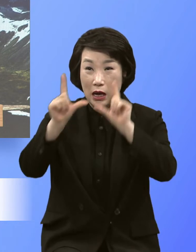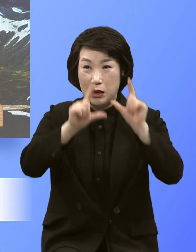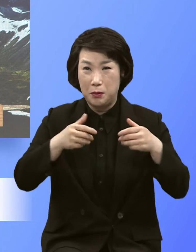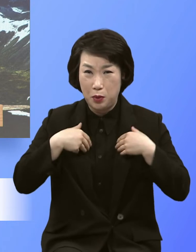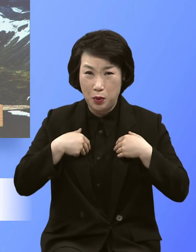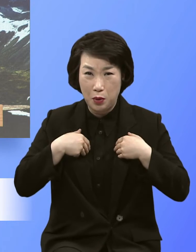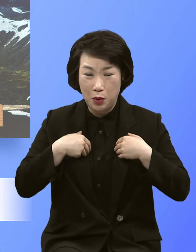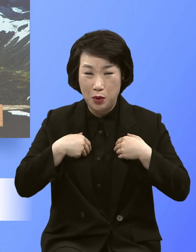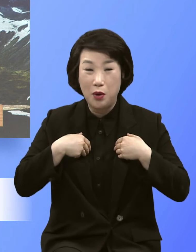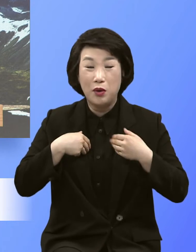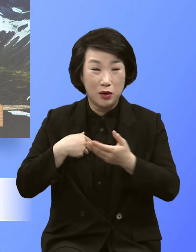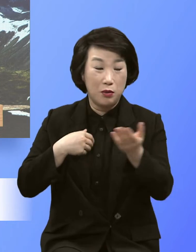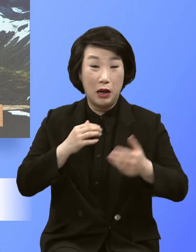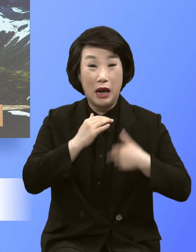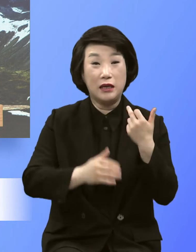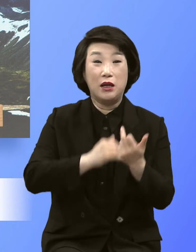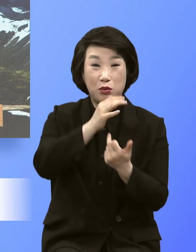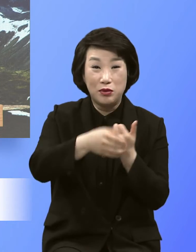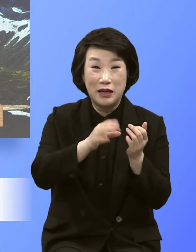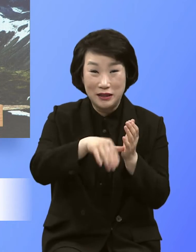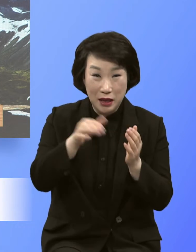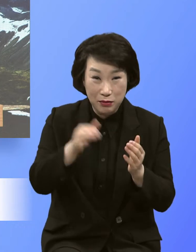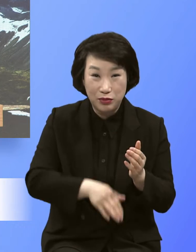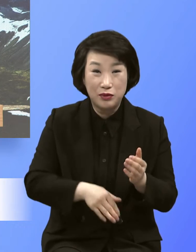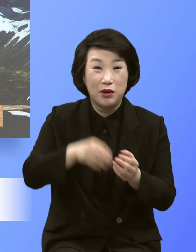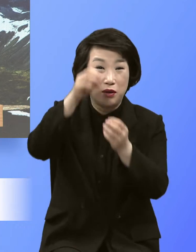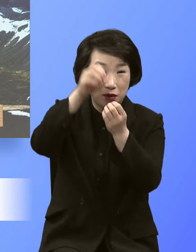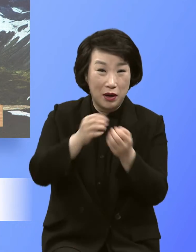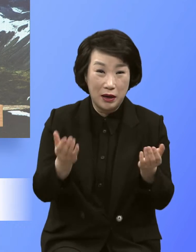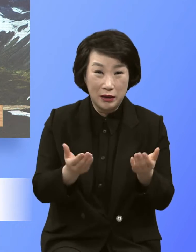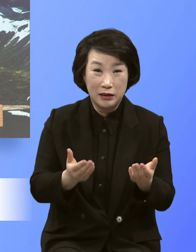된다. 이때부터 내려오는 일입니다.